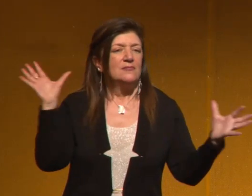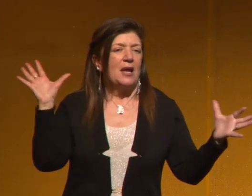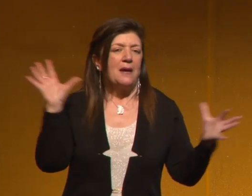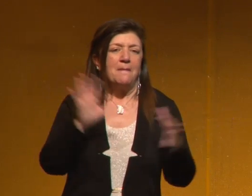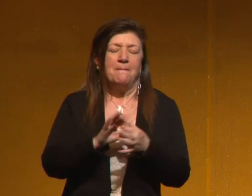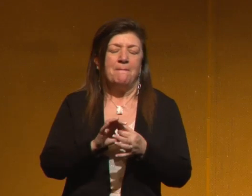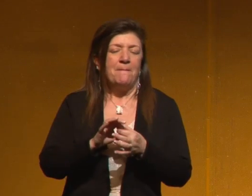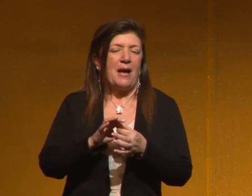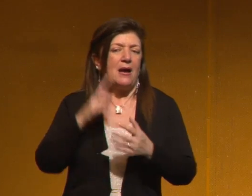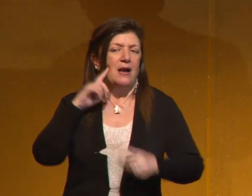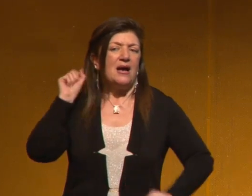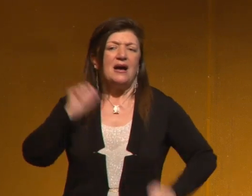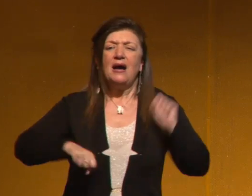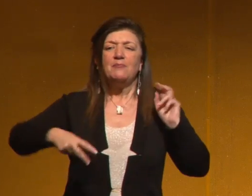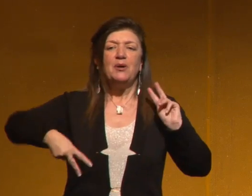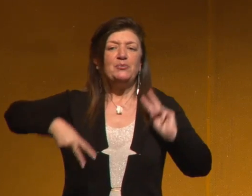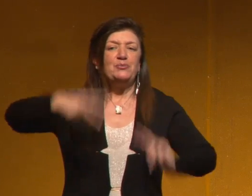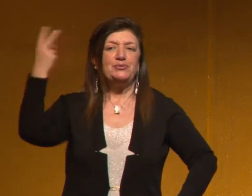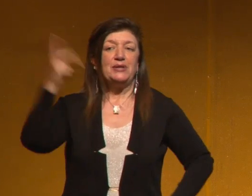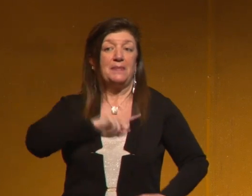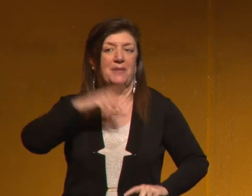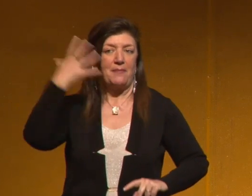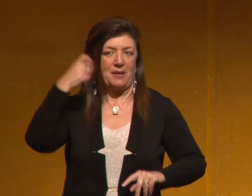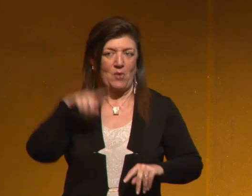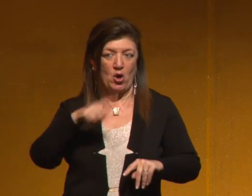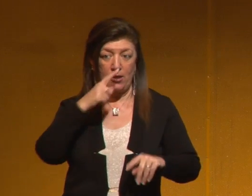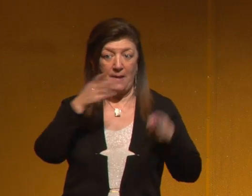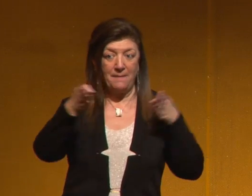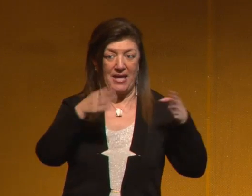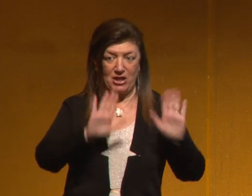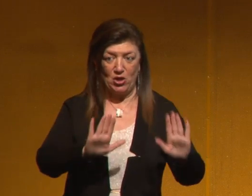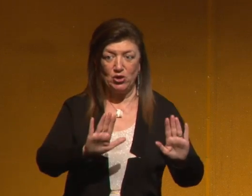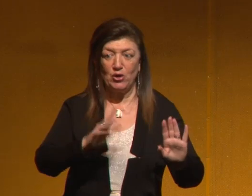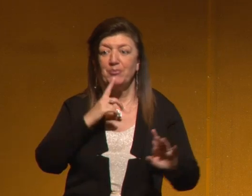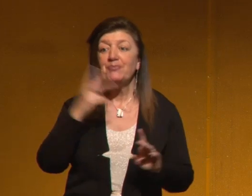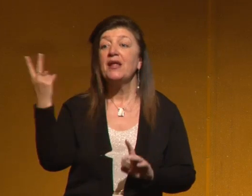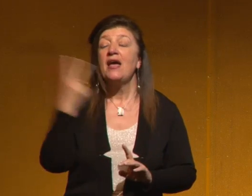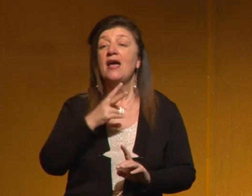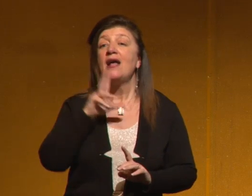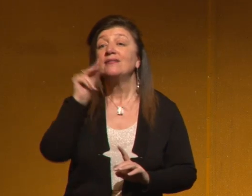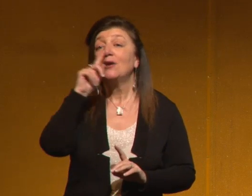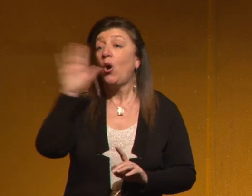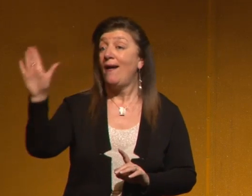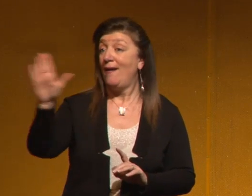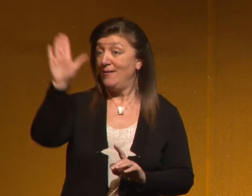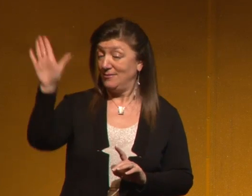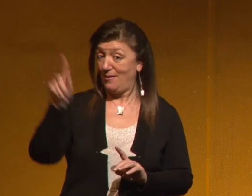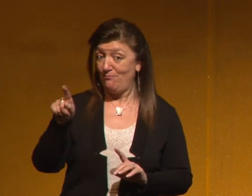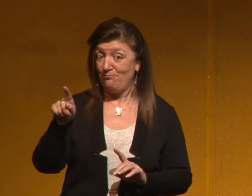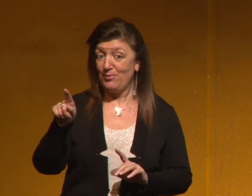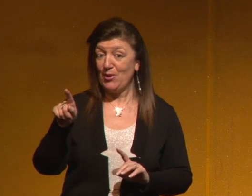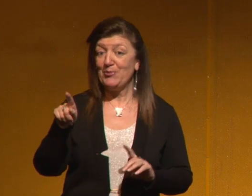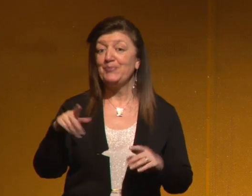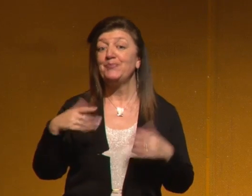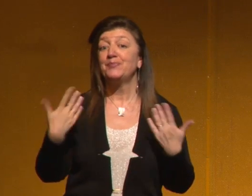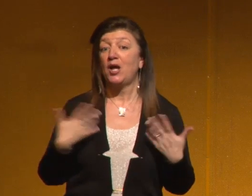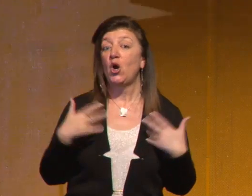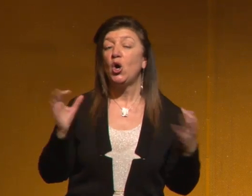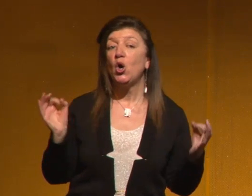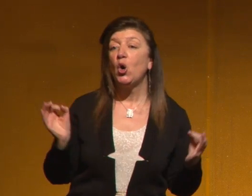potevo andare nella mia memoria a quel periodo e cito un esempio e così con questo o anche l'occasione